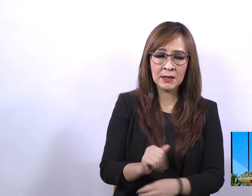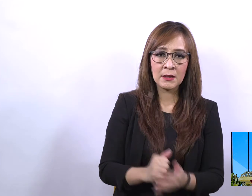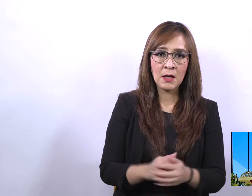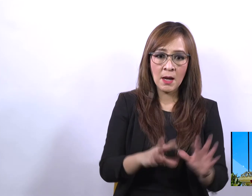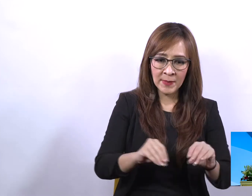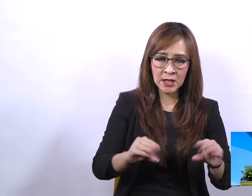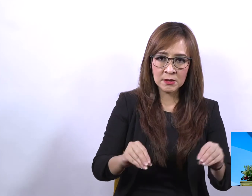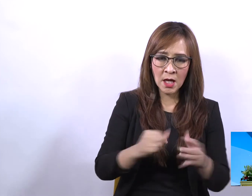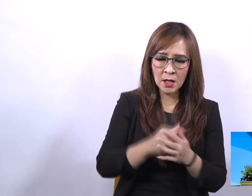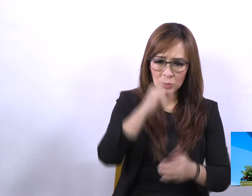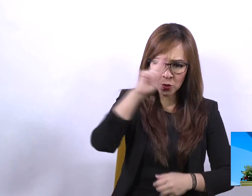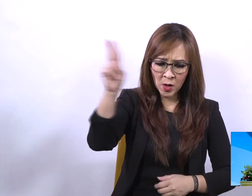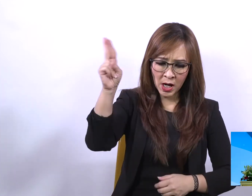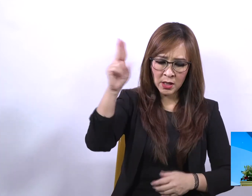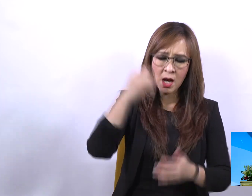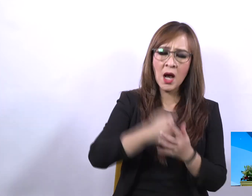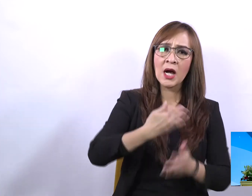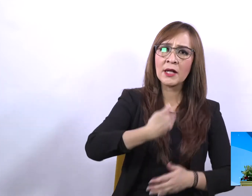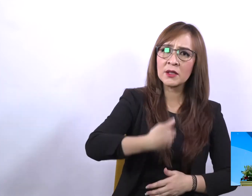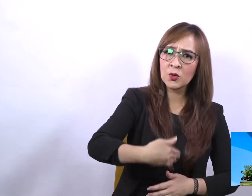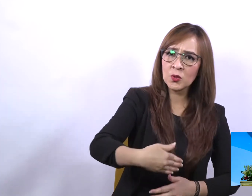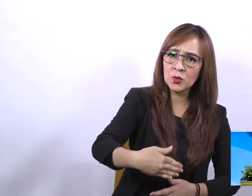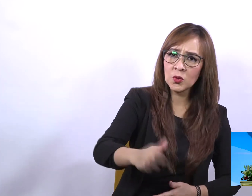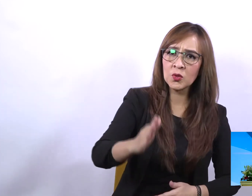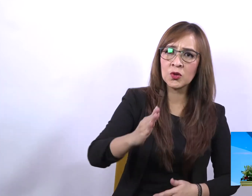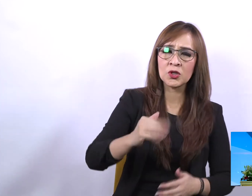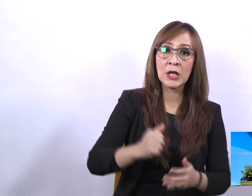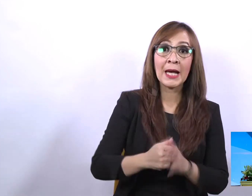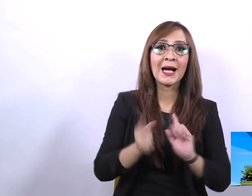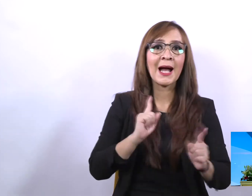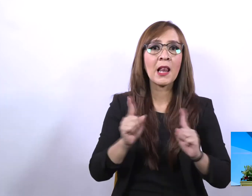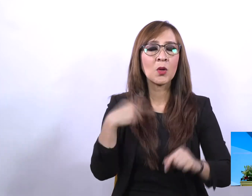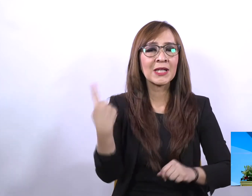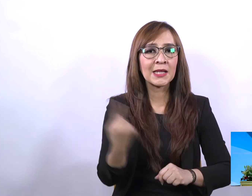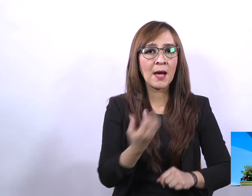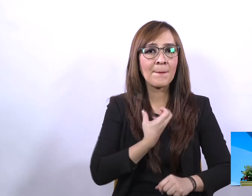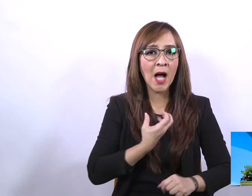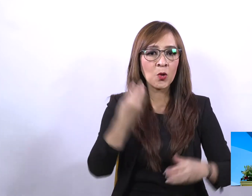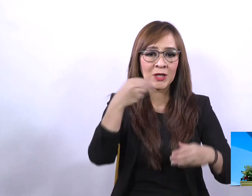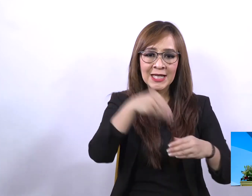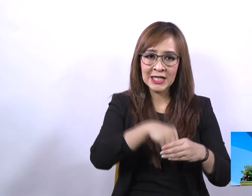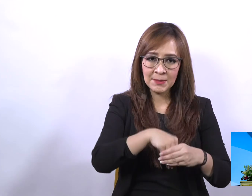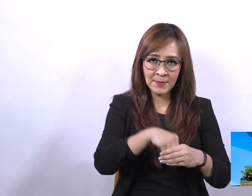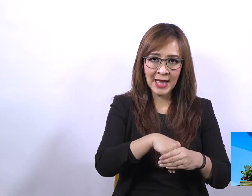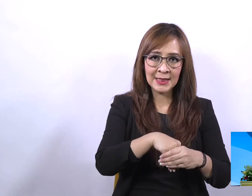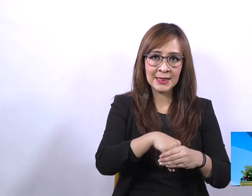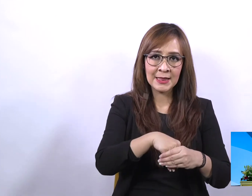bocor pekerjaan tuhan akan terus berjalan pertanyaannya kita mau terlibat gak disana